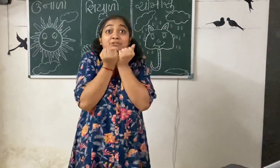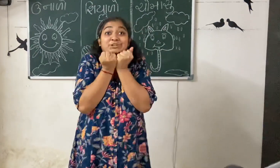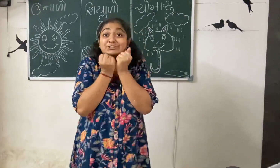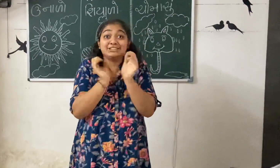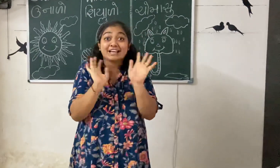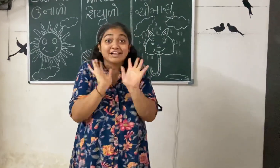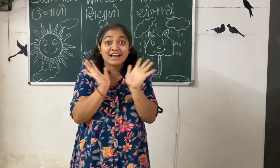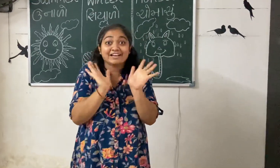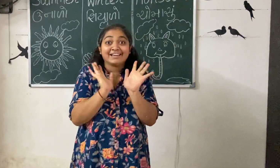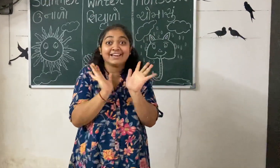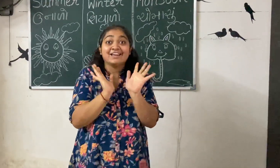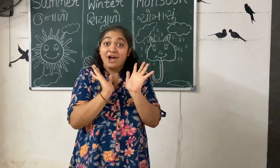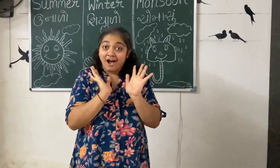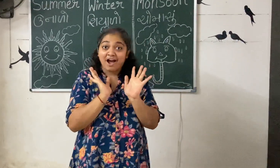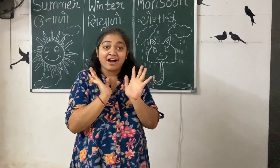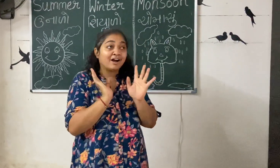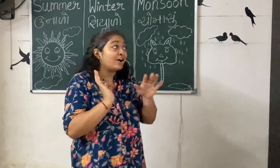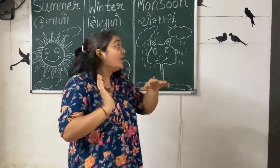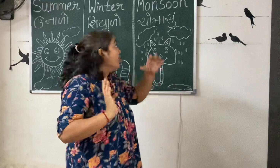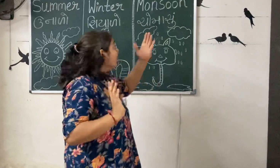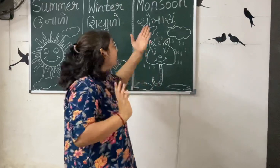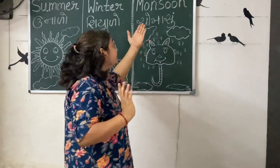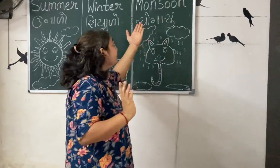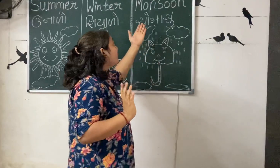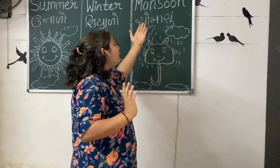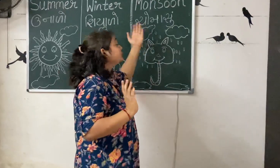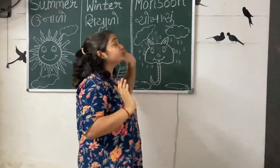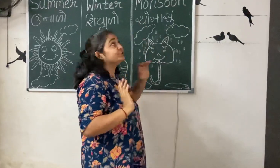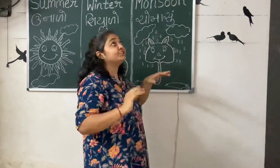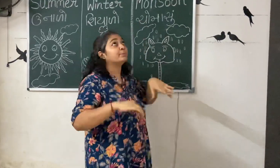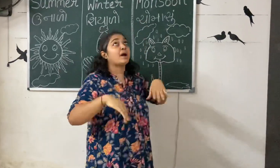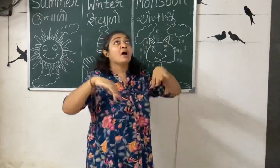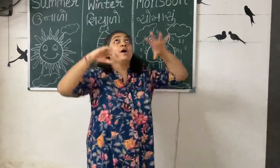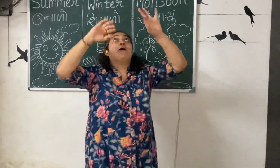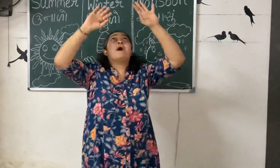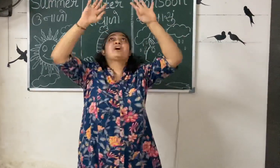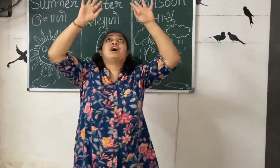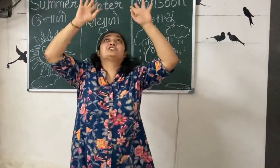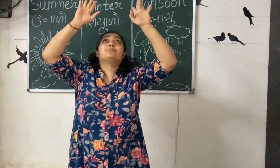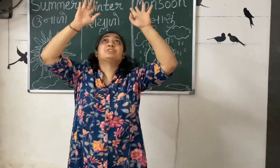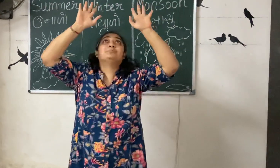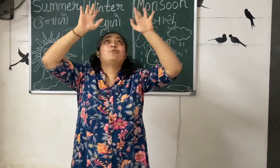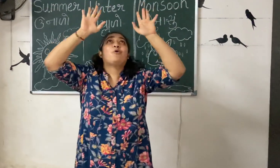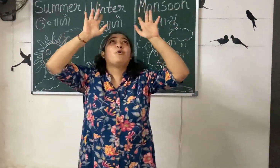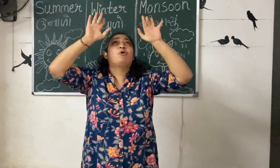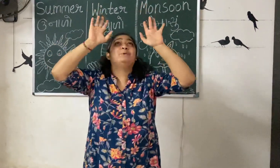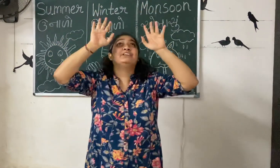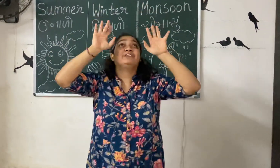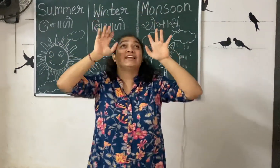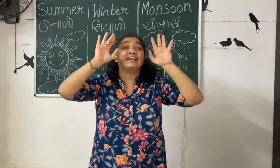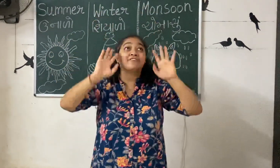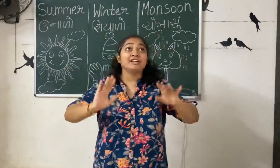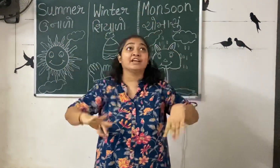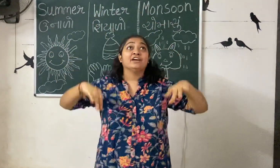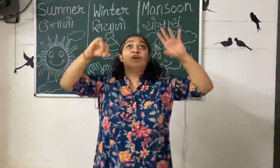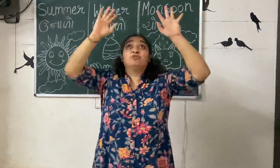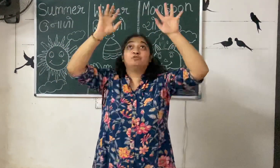थांडी नहीं हुआ, झाली मॉम्मा म अपथी जदी झाली मॉठी